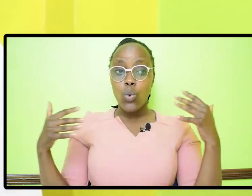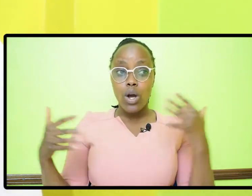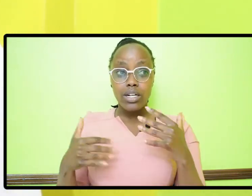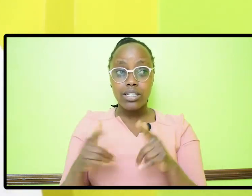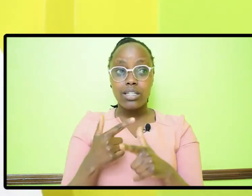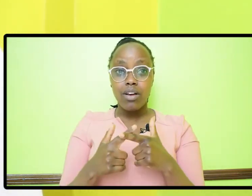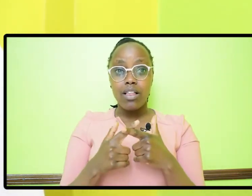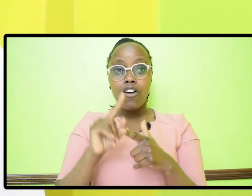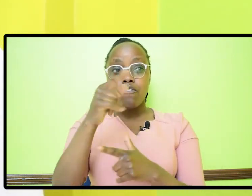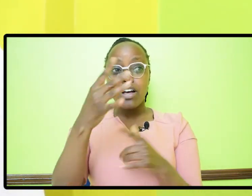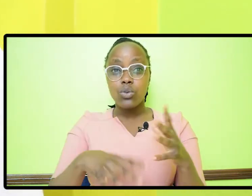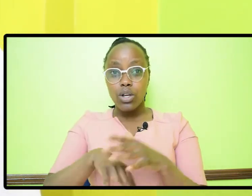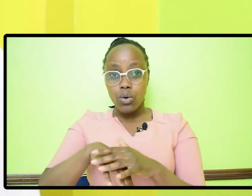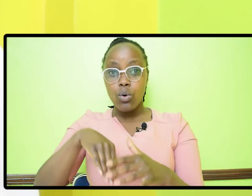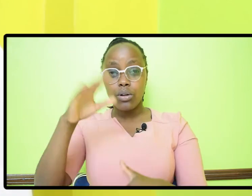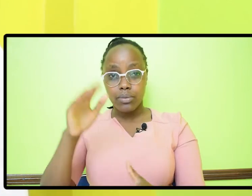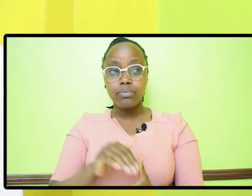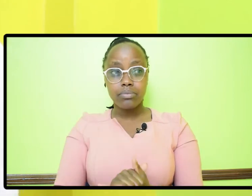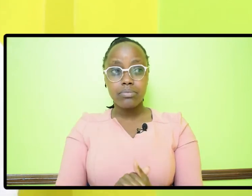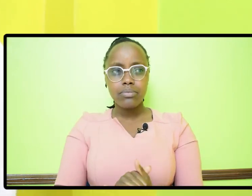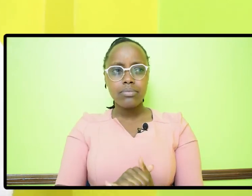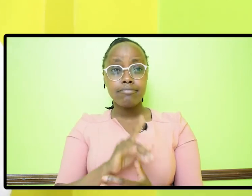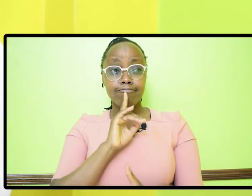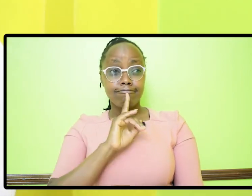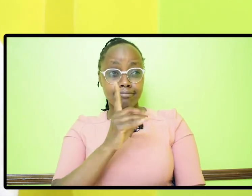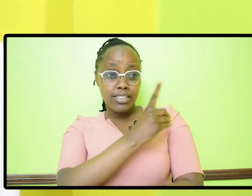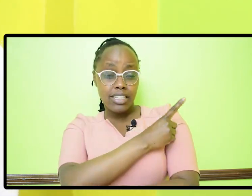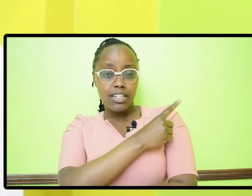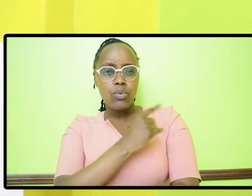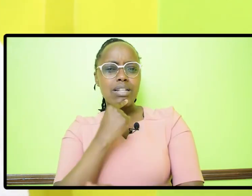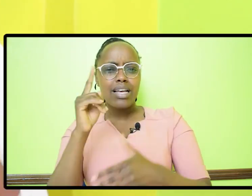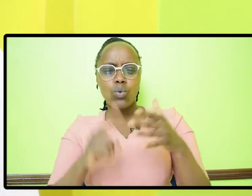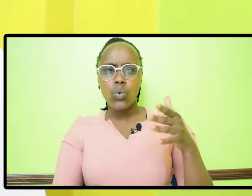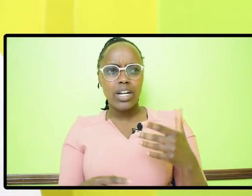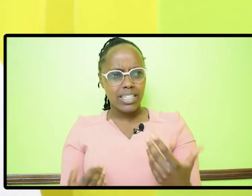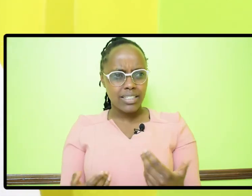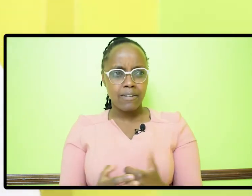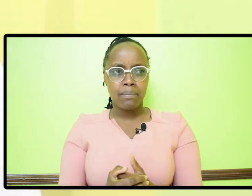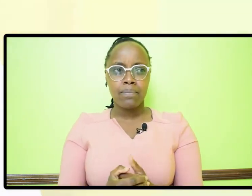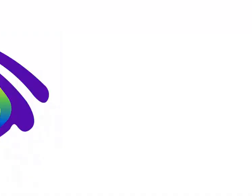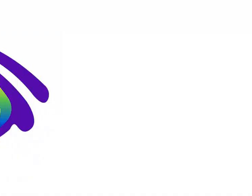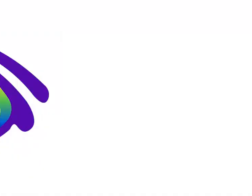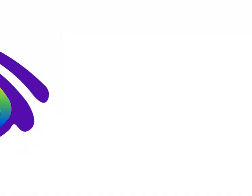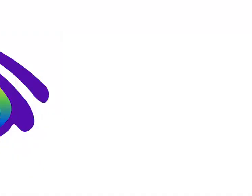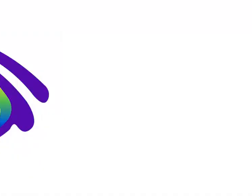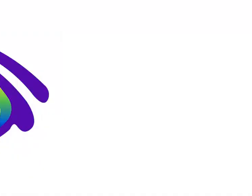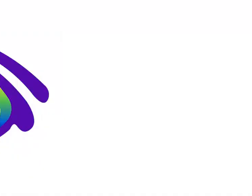scared, tukaloko mlango kwanza. Kuuliza, oh my God, what are we going to do? Tutaenda kumwambia nini?